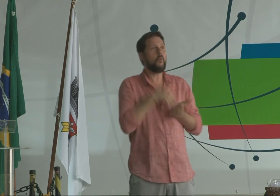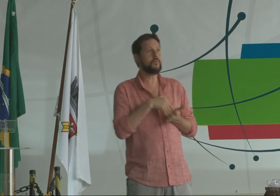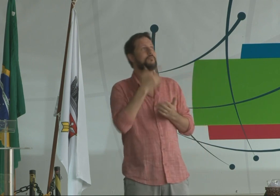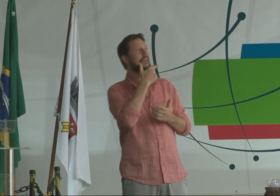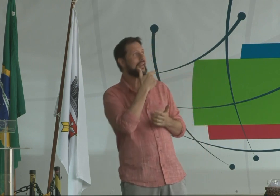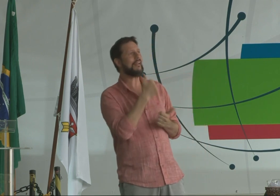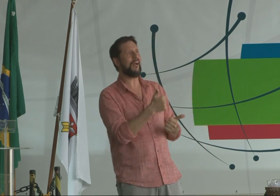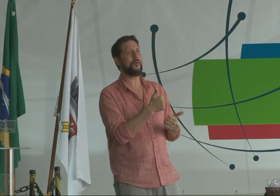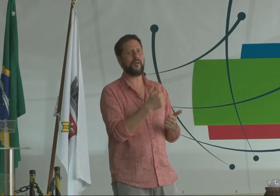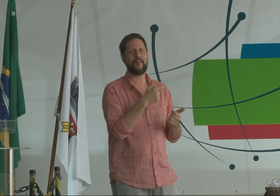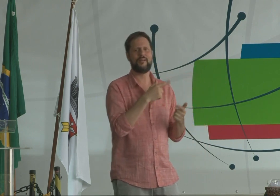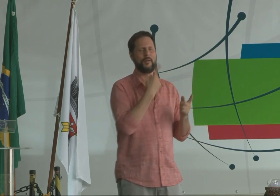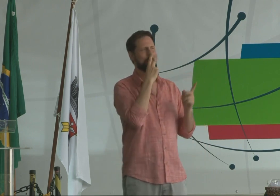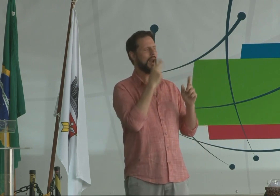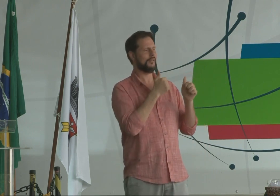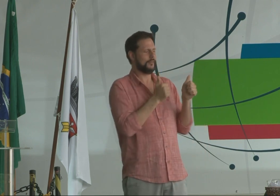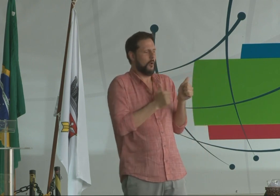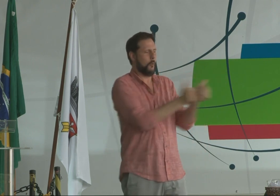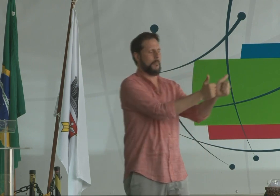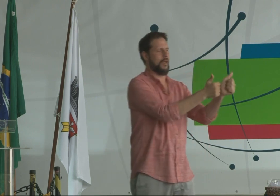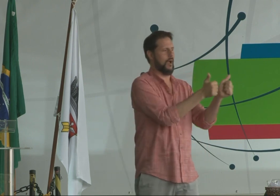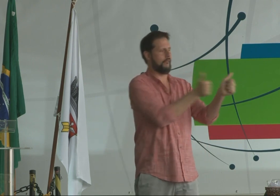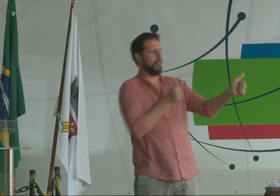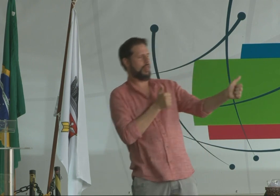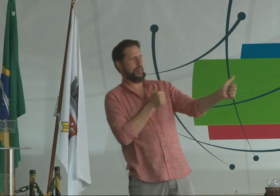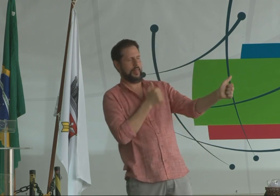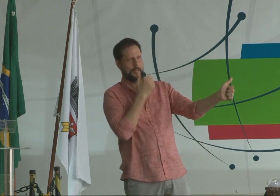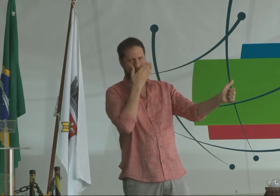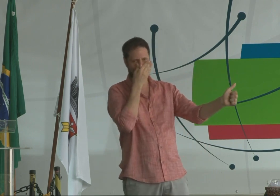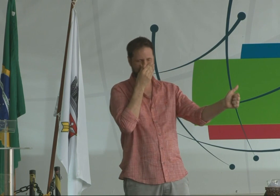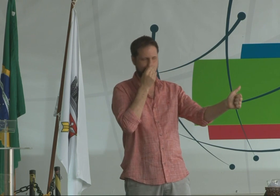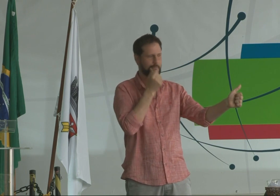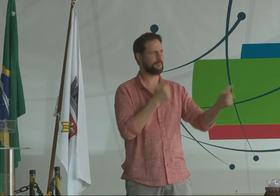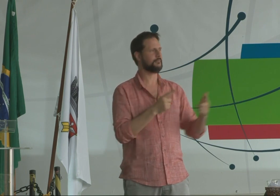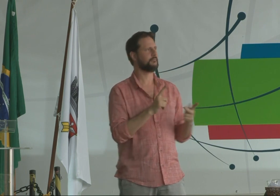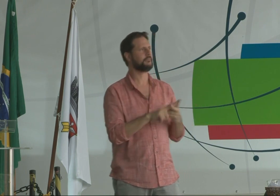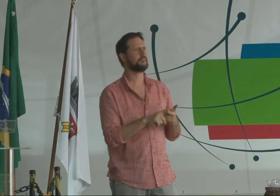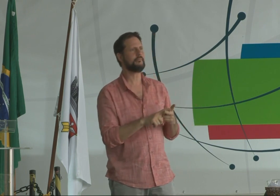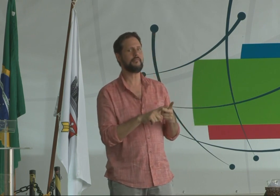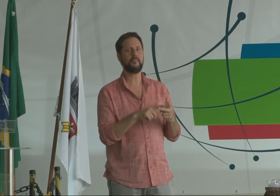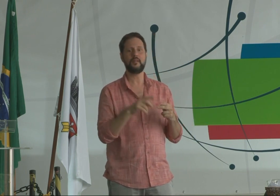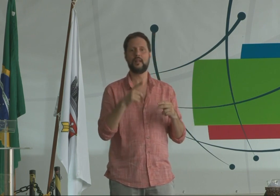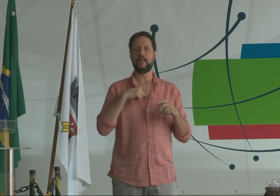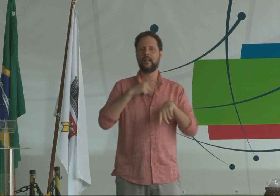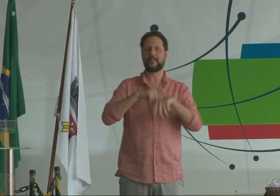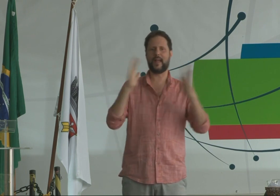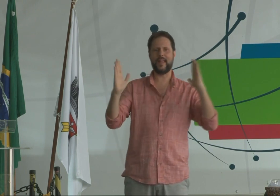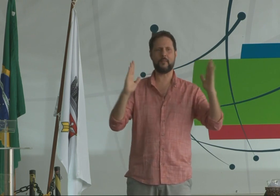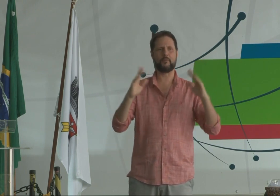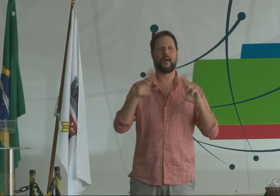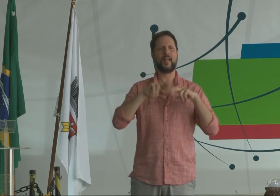ações que adolescente tinha uns com os outros também. E nisso, às vezes, eu acompanhava, às vezes eu podia me zoar.